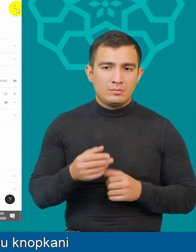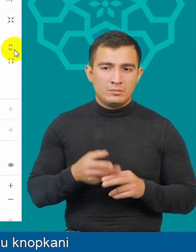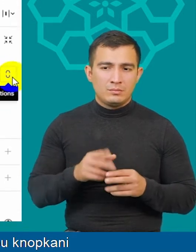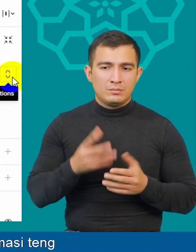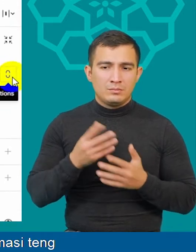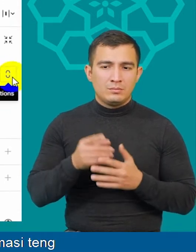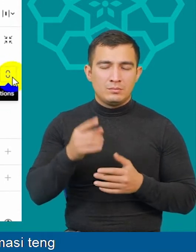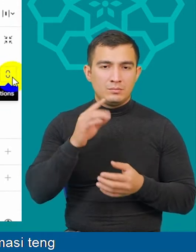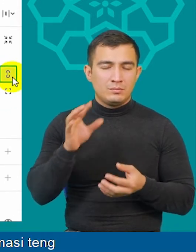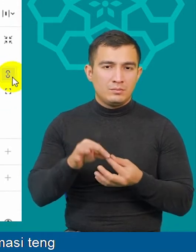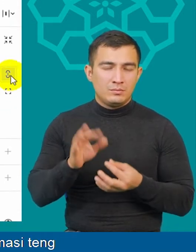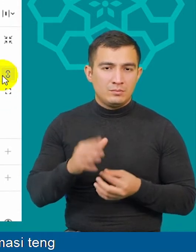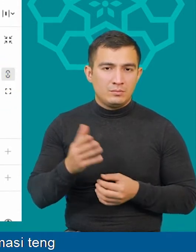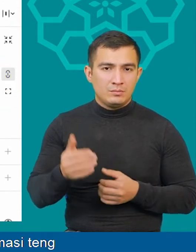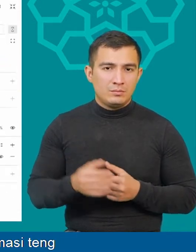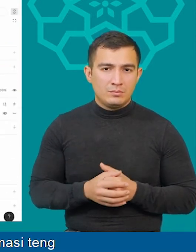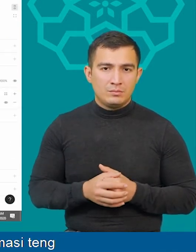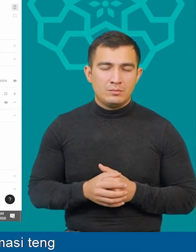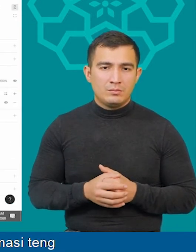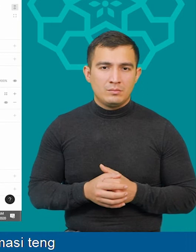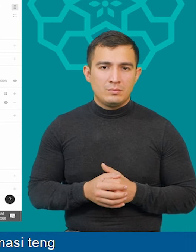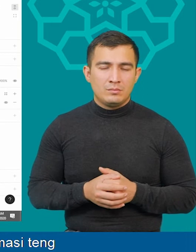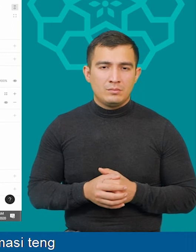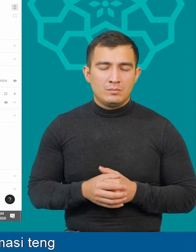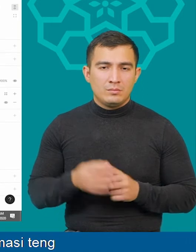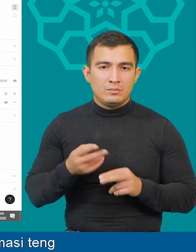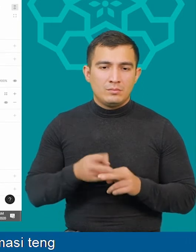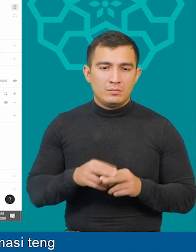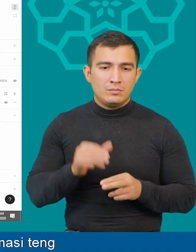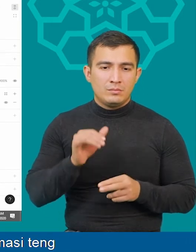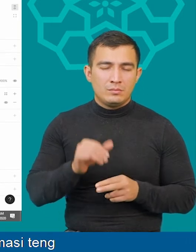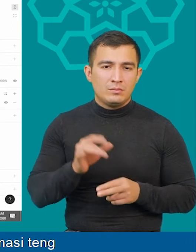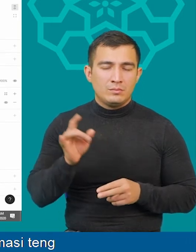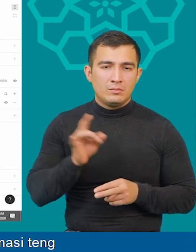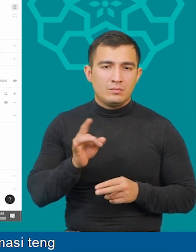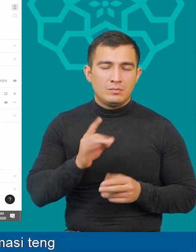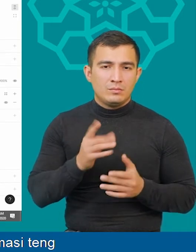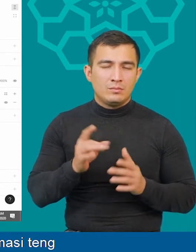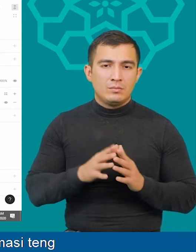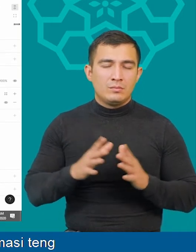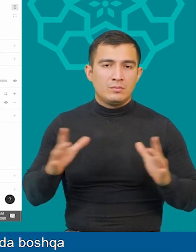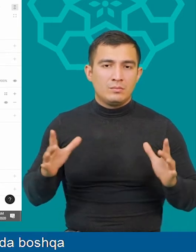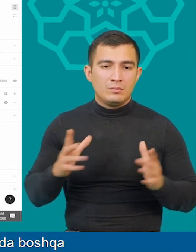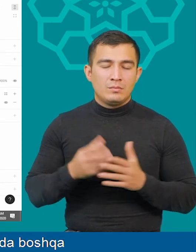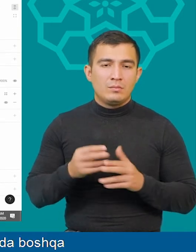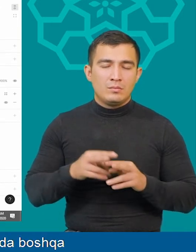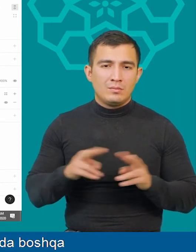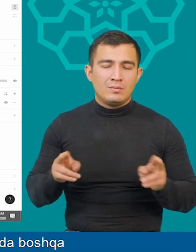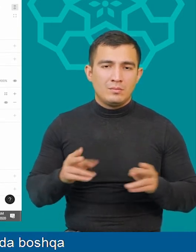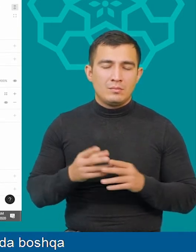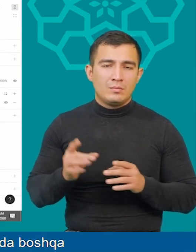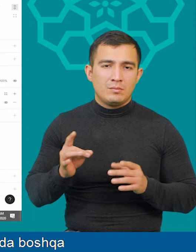knopkani bosib oladigan bo'lsangiz, unda mana uni kattalashgan paytda hammasi teng kattalashadi.